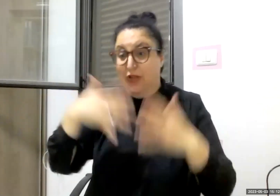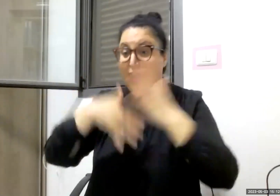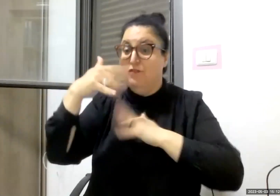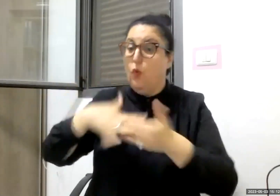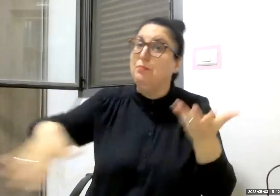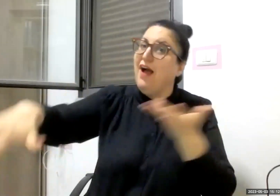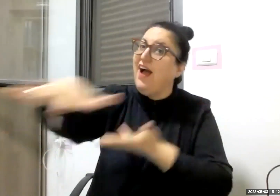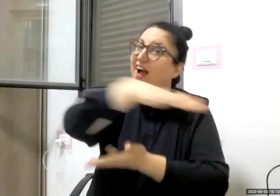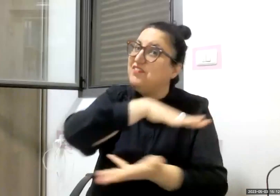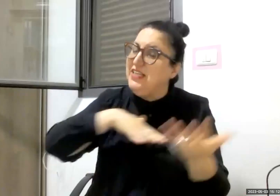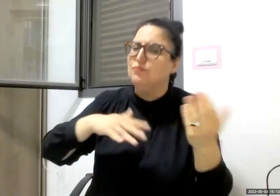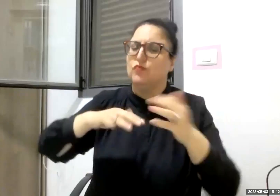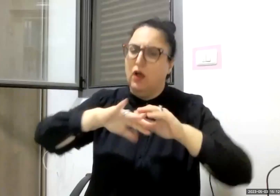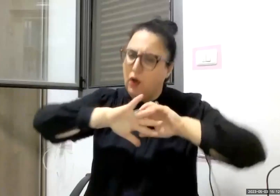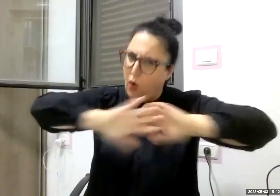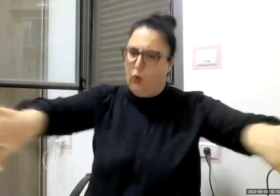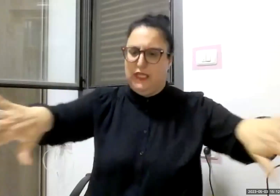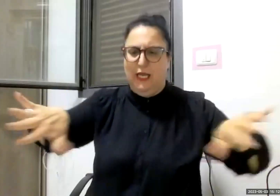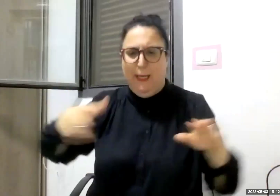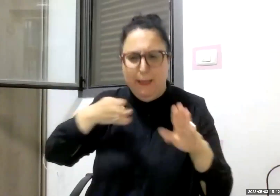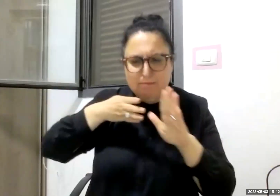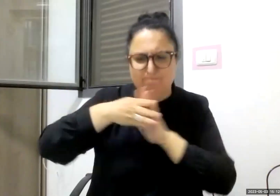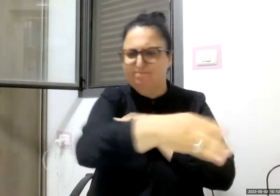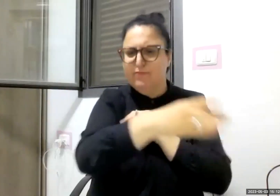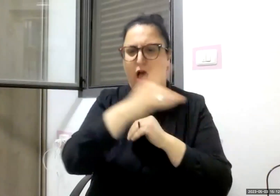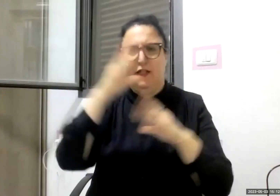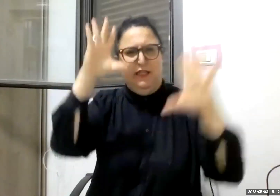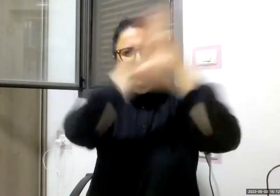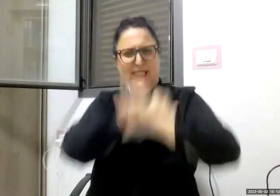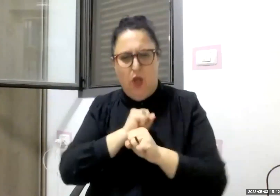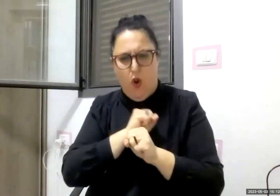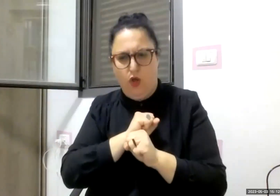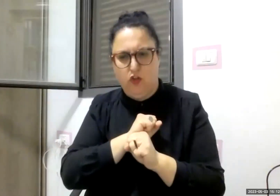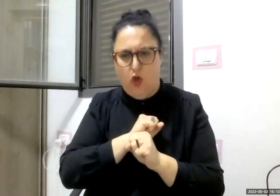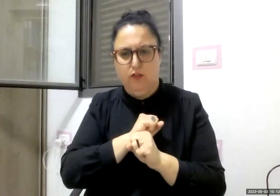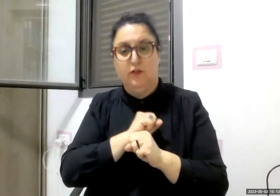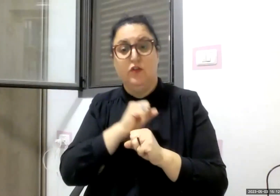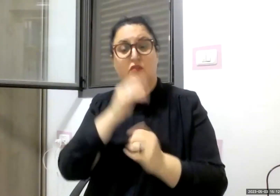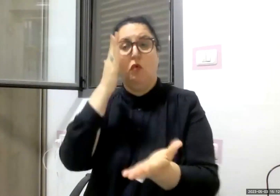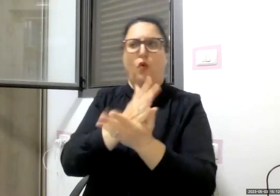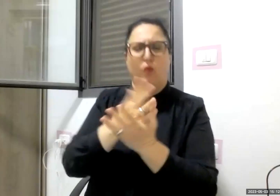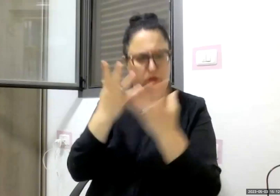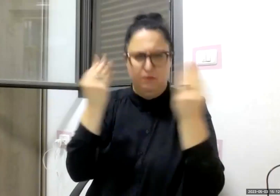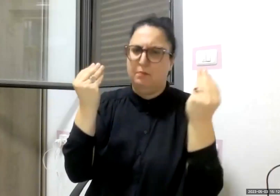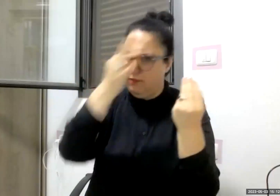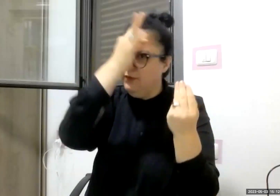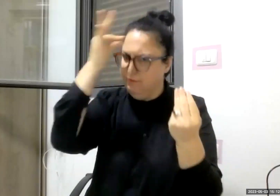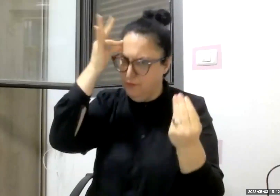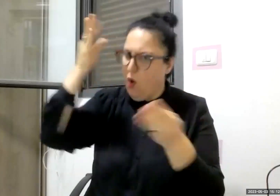תבניות, ולבנות מרחבים שחודרים, ופורצים את האידיאולוגיות שקובעות,